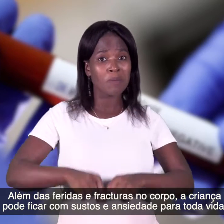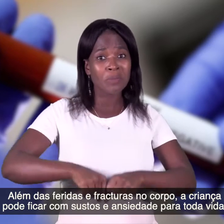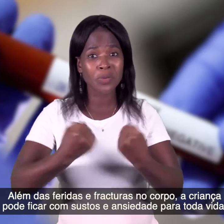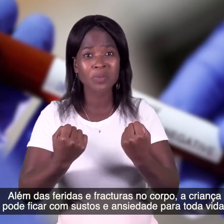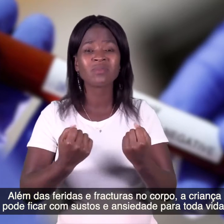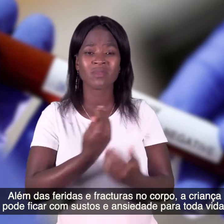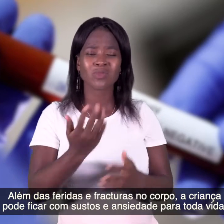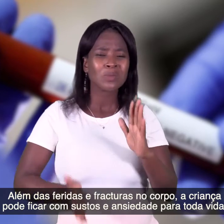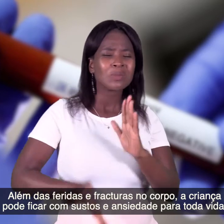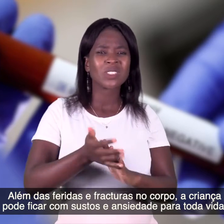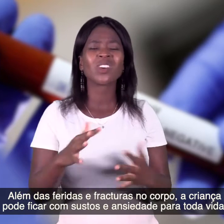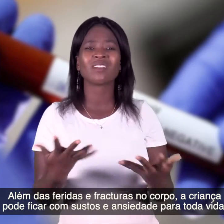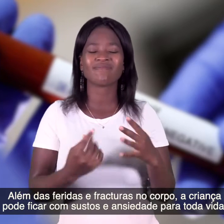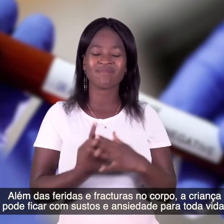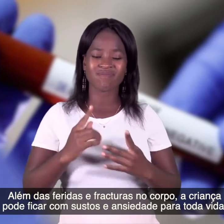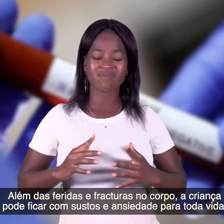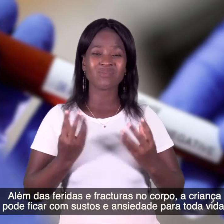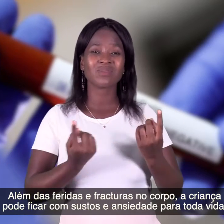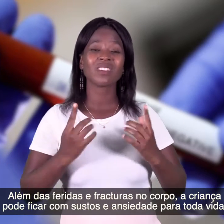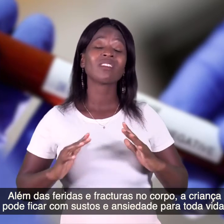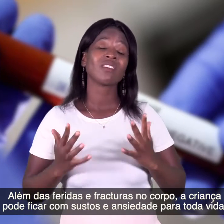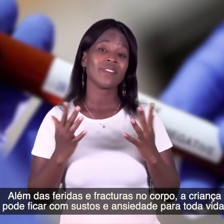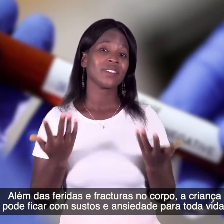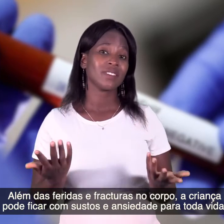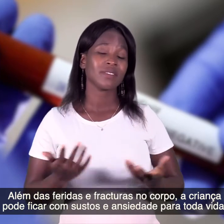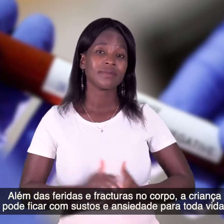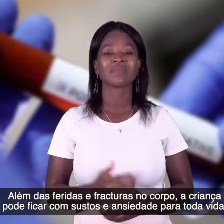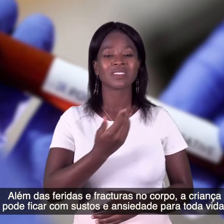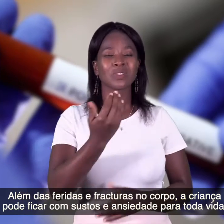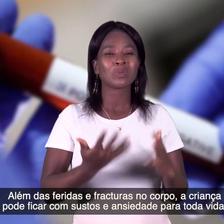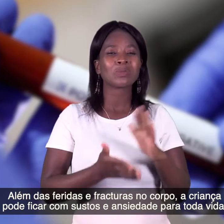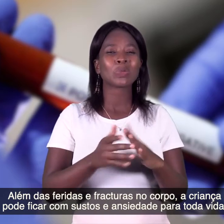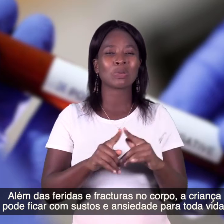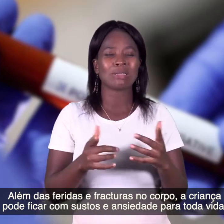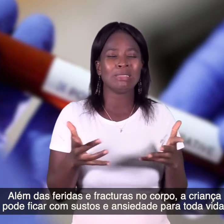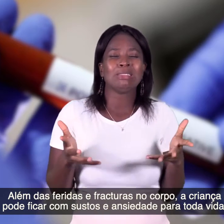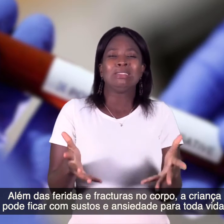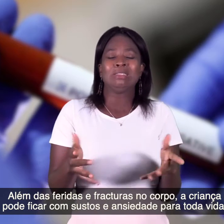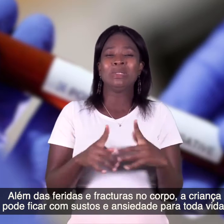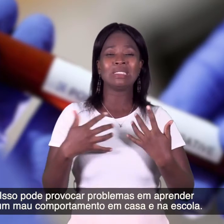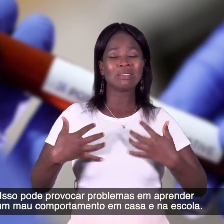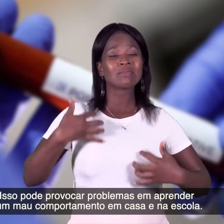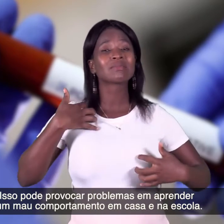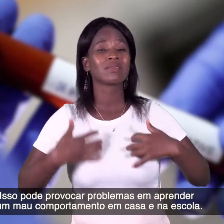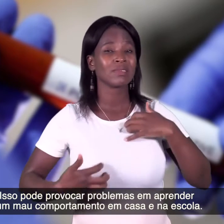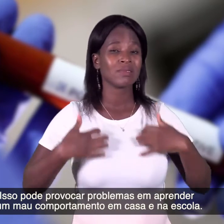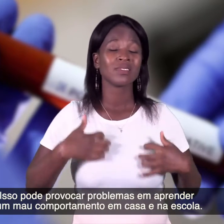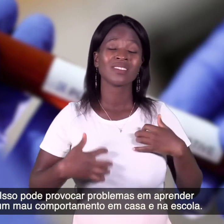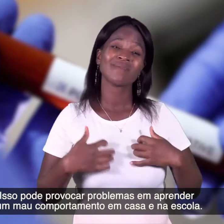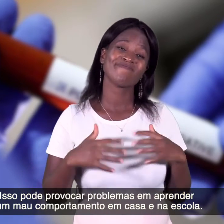feridas e fraturas no corpo, a criança pode ficar com sustos e ansiedade para a vida toda. Isso pode provocar